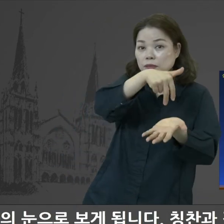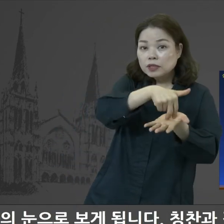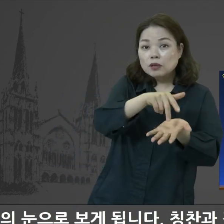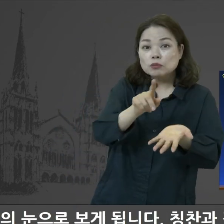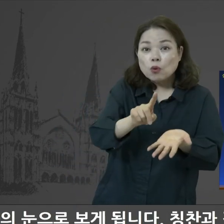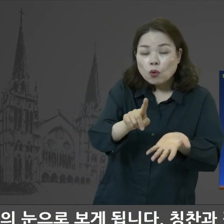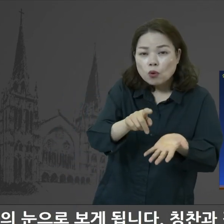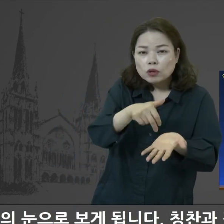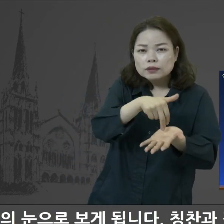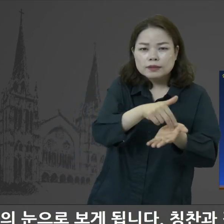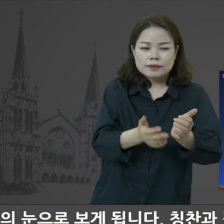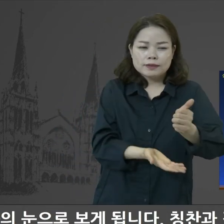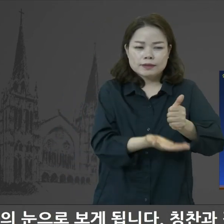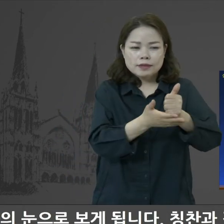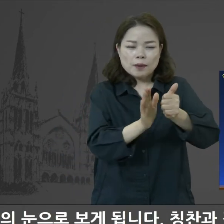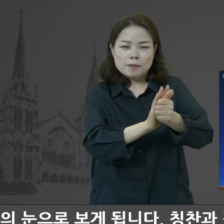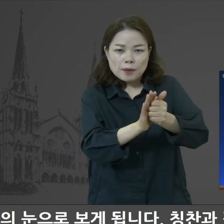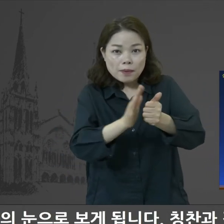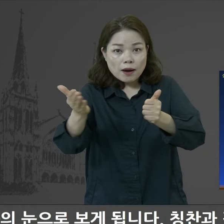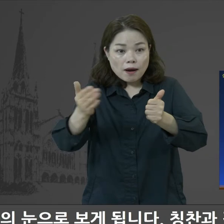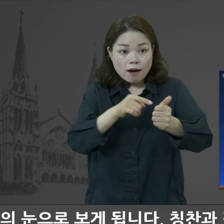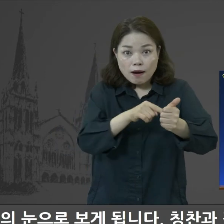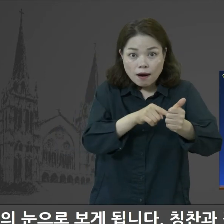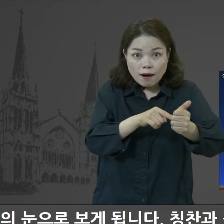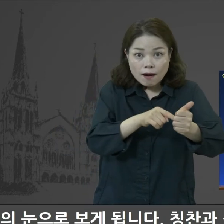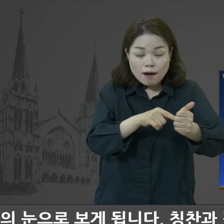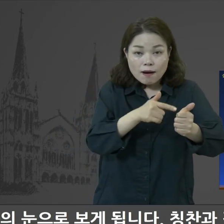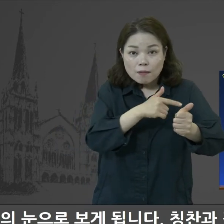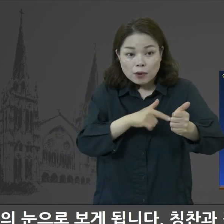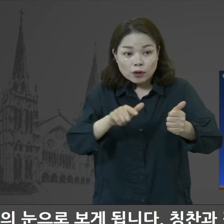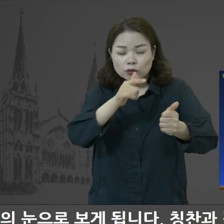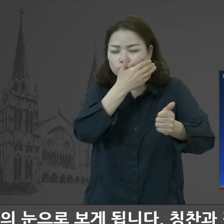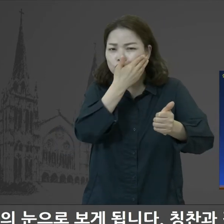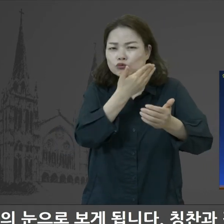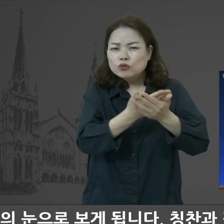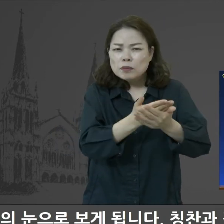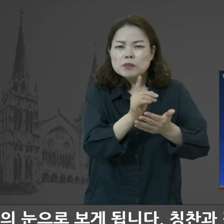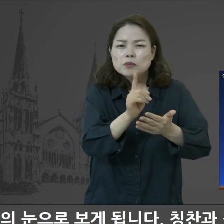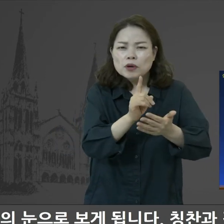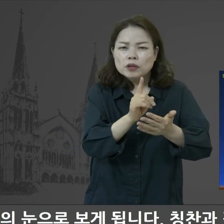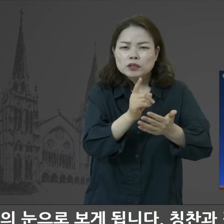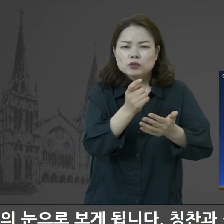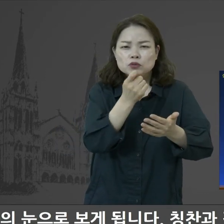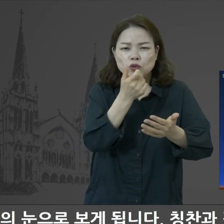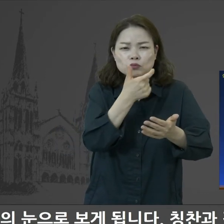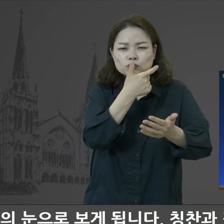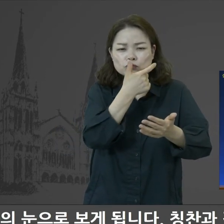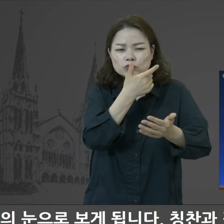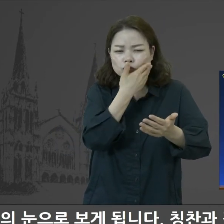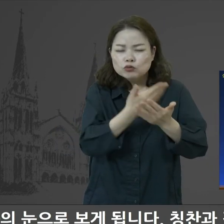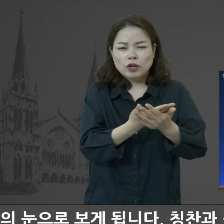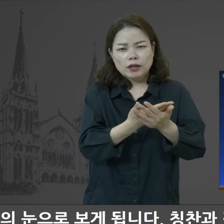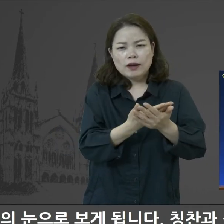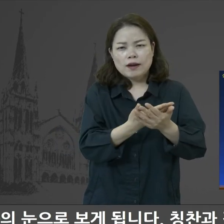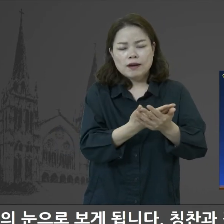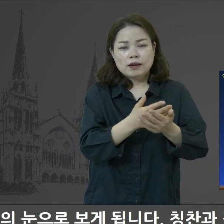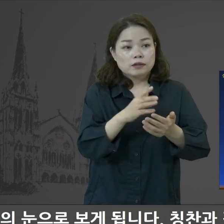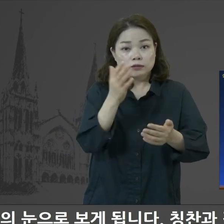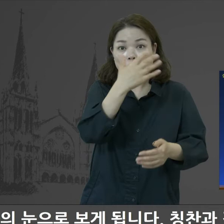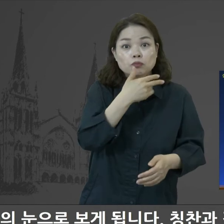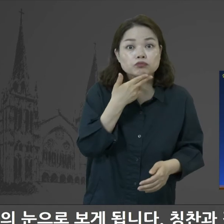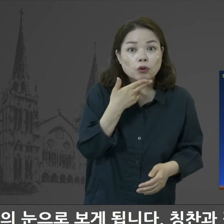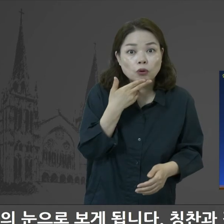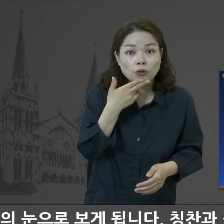어떨까요? 이들도 칭찬과 격려를 받으니 무엇이 더 중요하고 덜 중요하고 이런 것들은 보이지